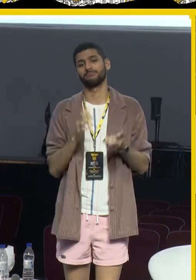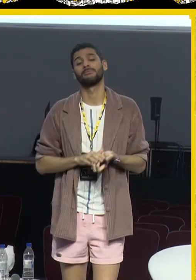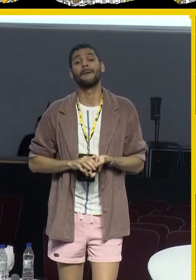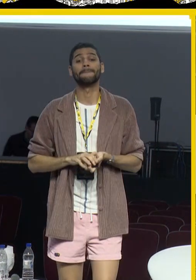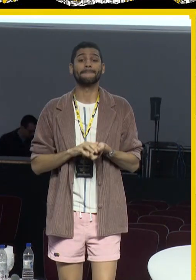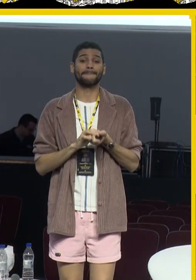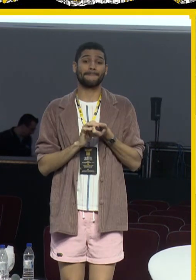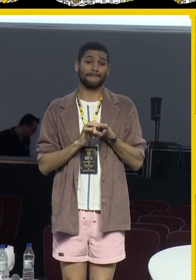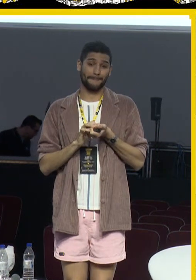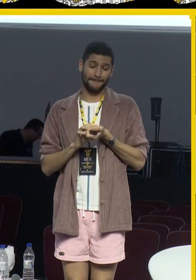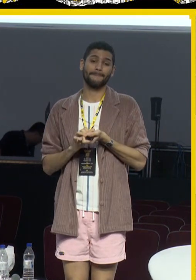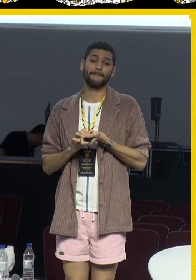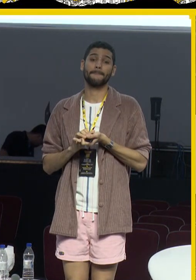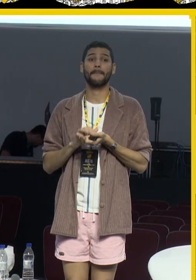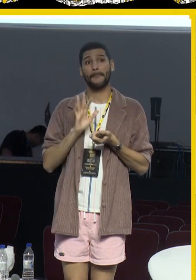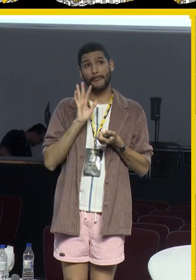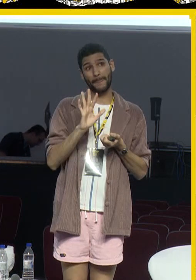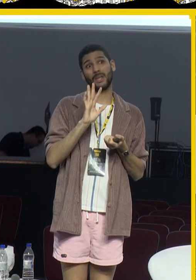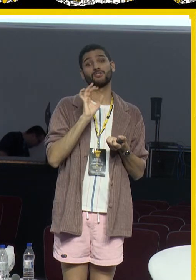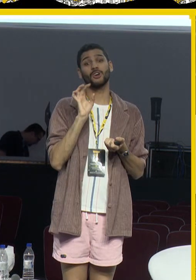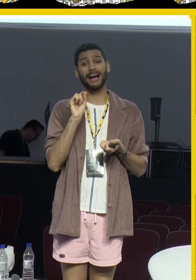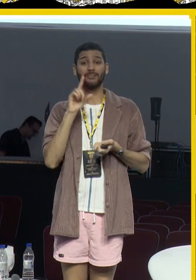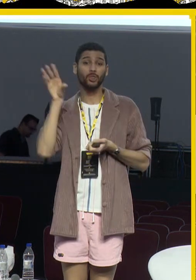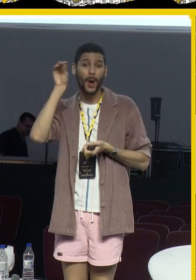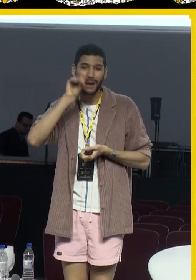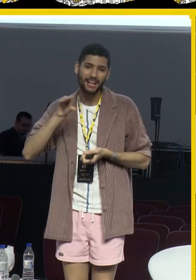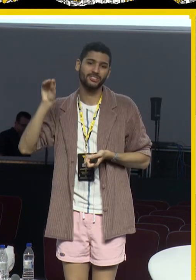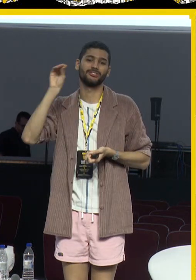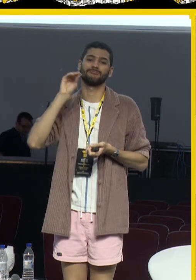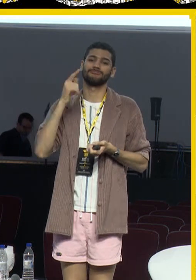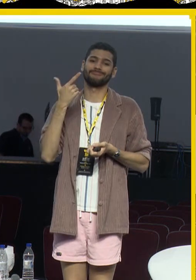a isso eu quero melhorar sempre progredir com o canal